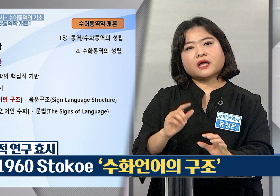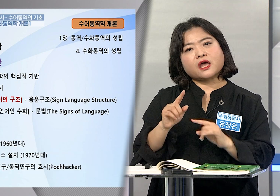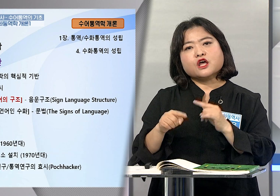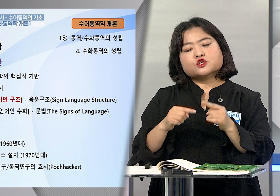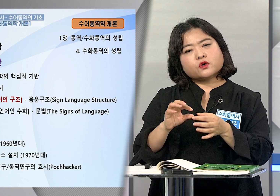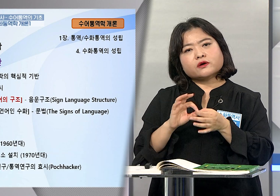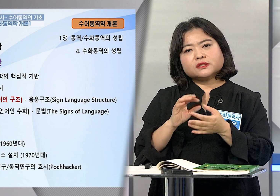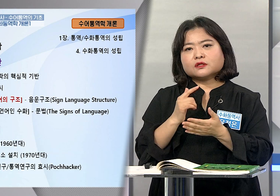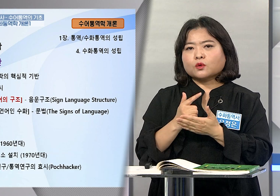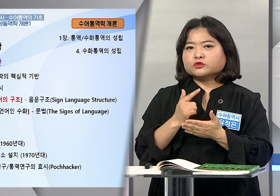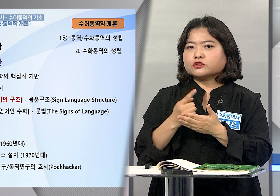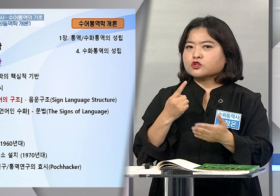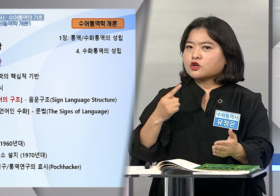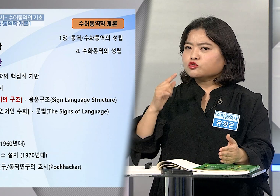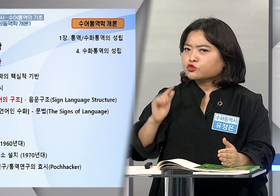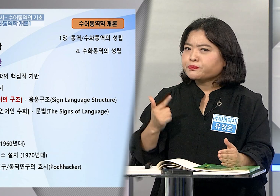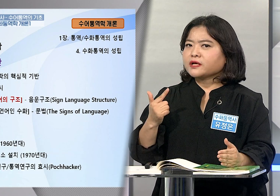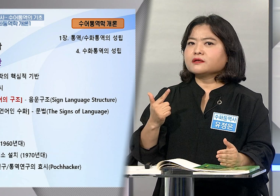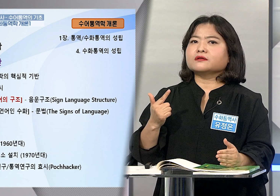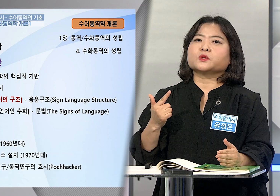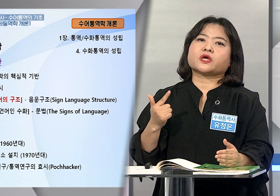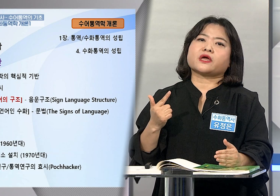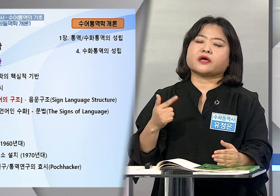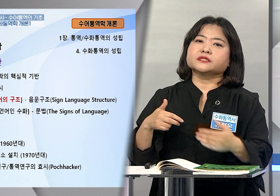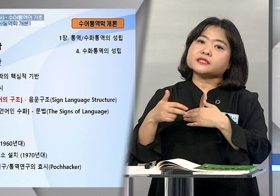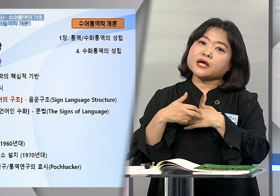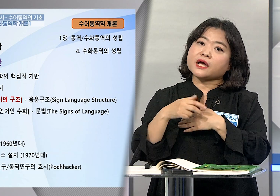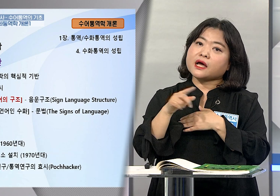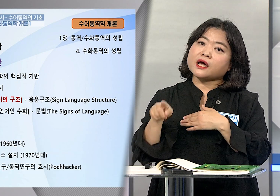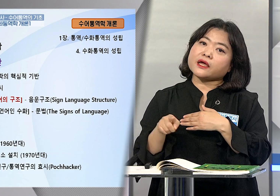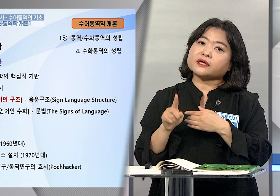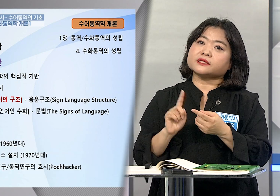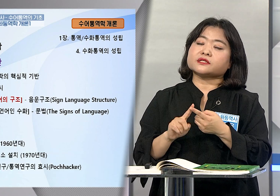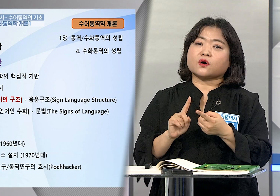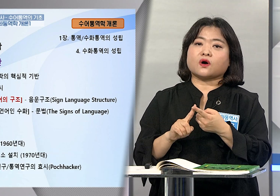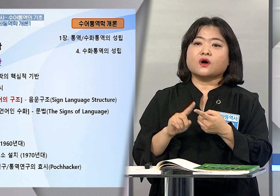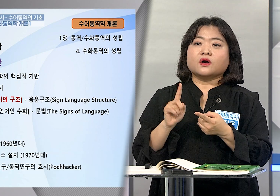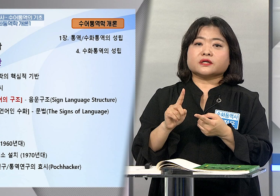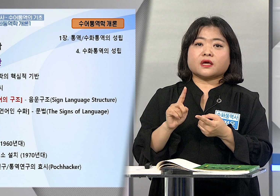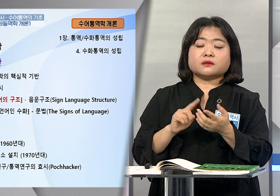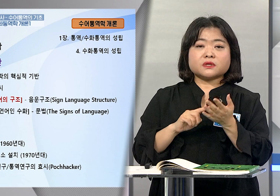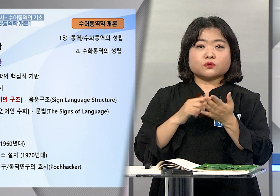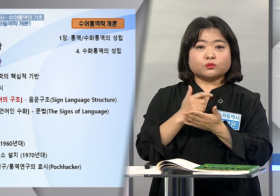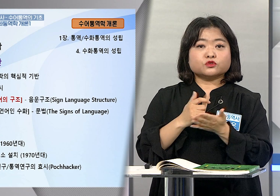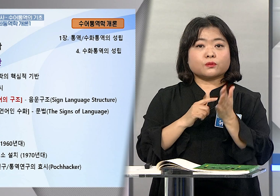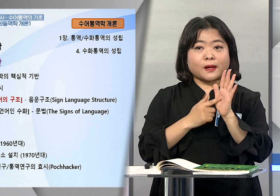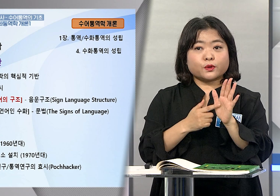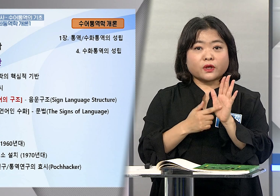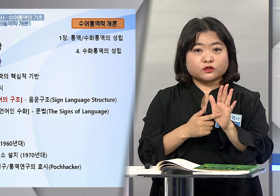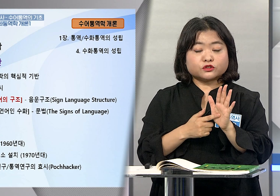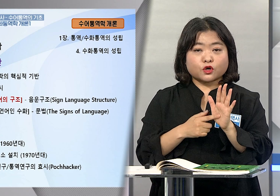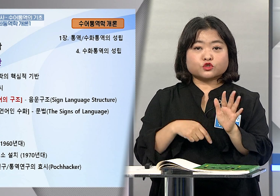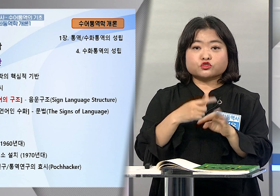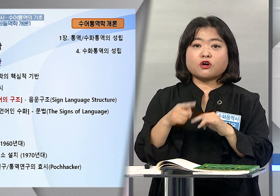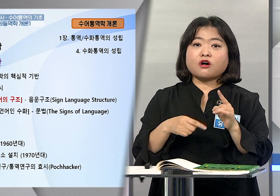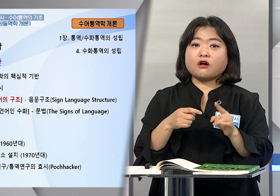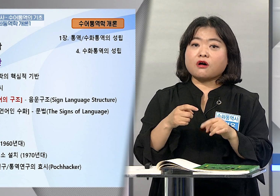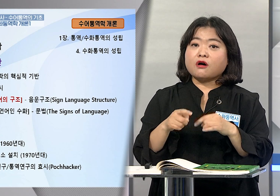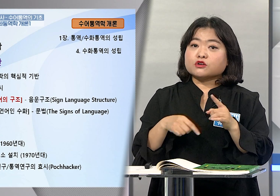사실 근데 수어에 관련된 논문은요, 1600년대에 의사에 의해서 이게 이미 논문으로